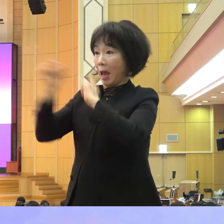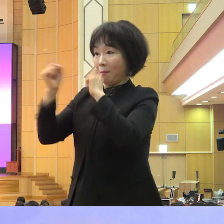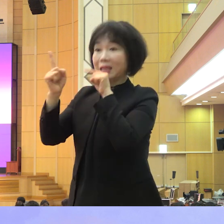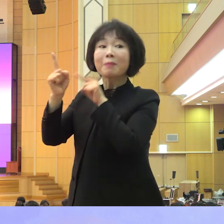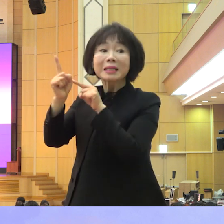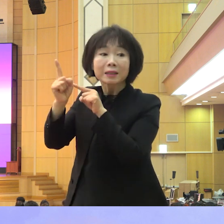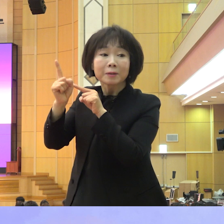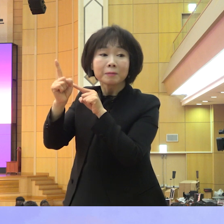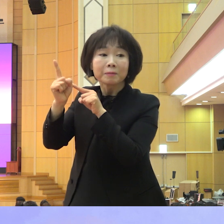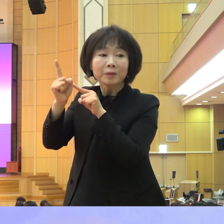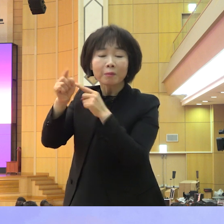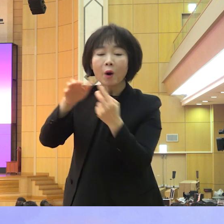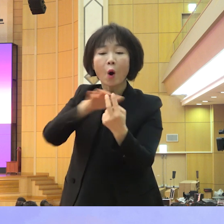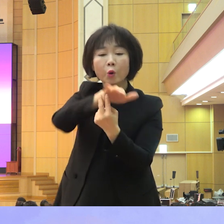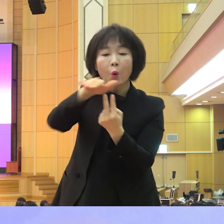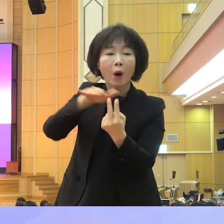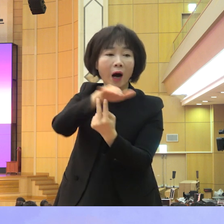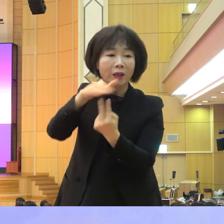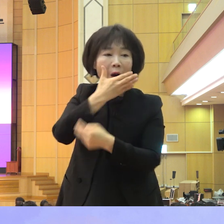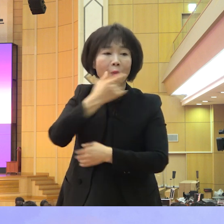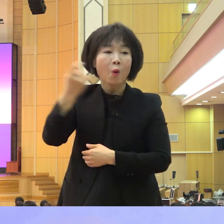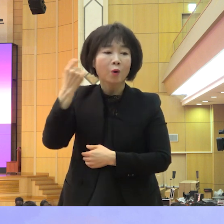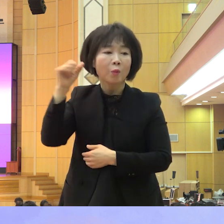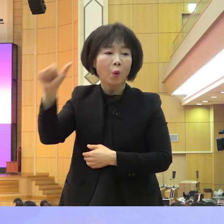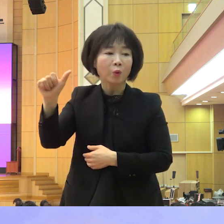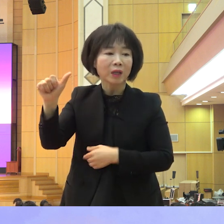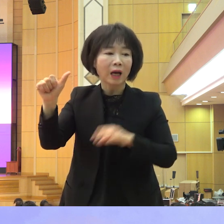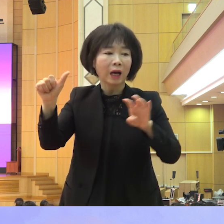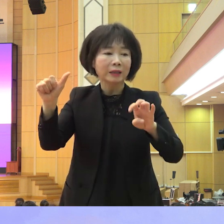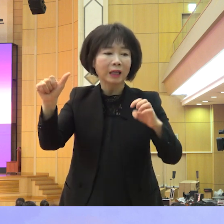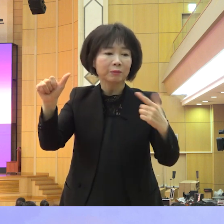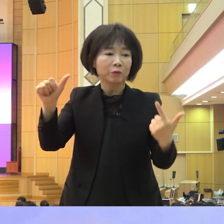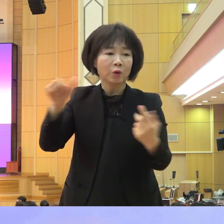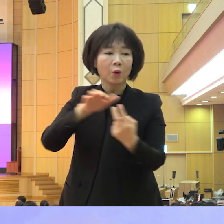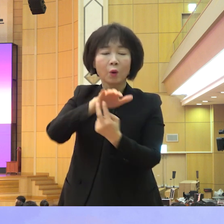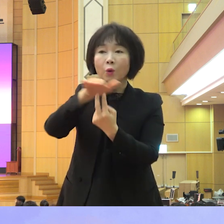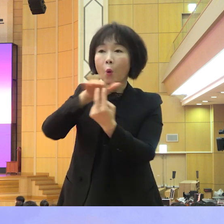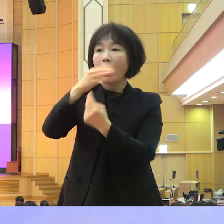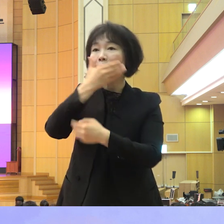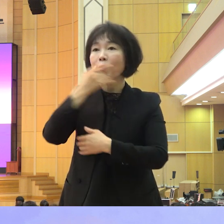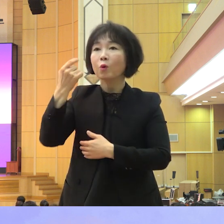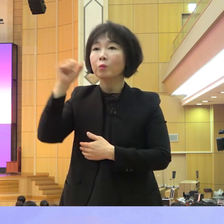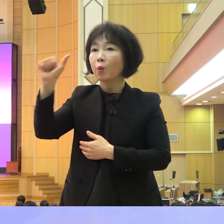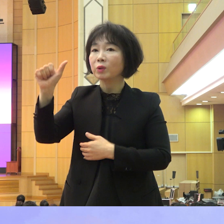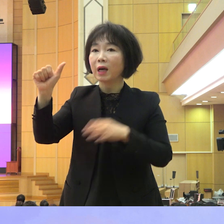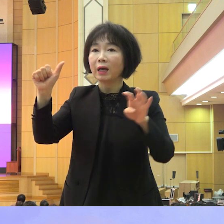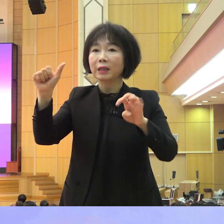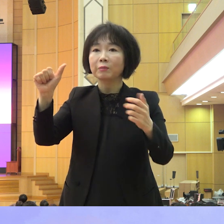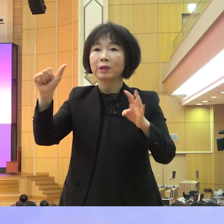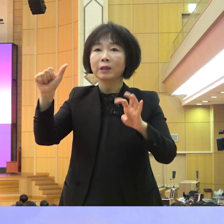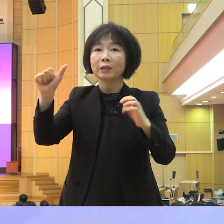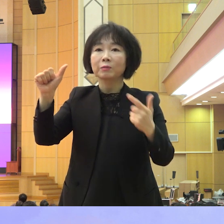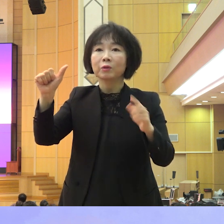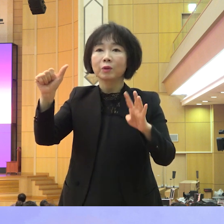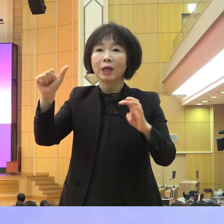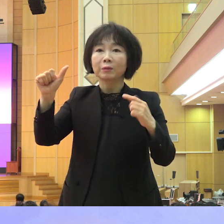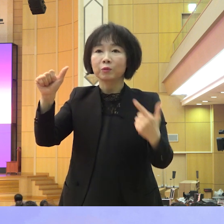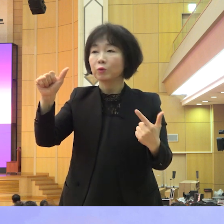생명의 말씀 요한복음 5장 46절로 47절의 말씀입니다.